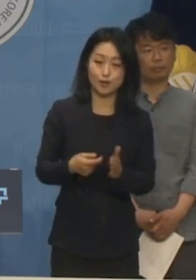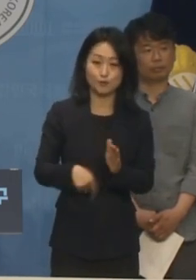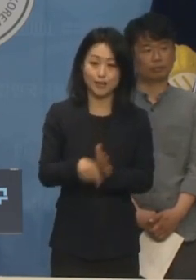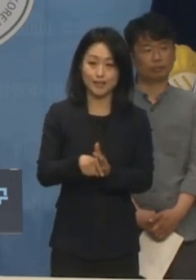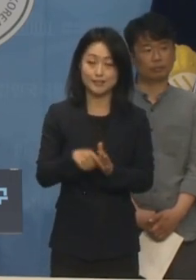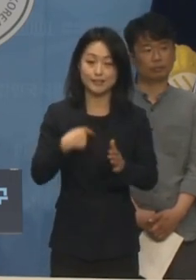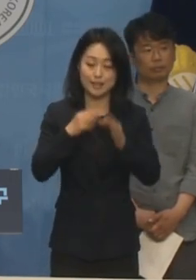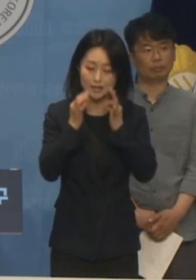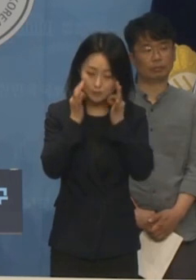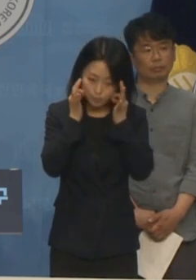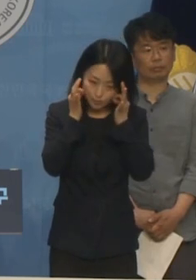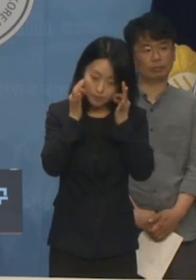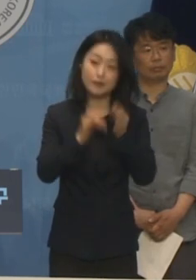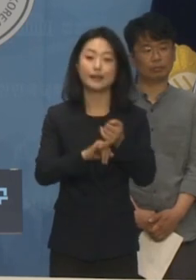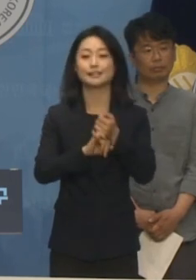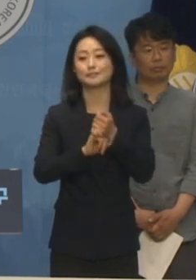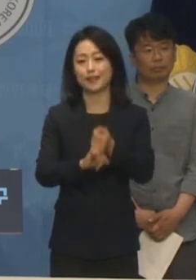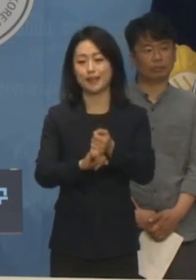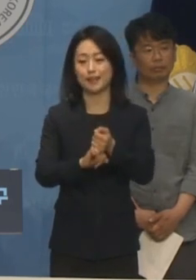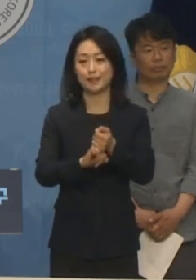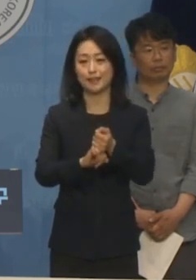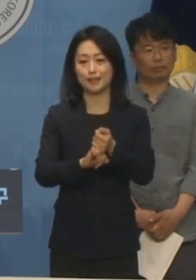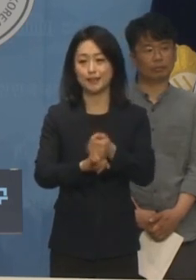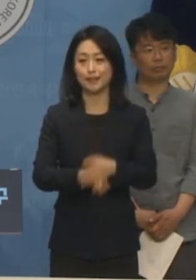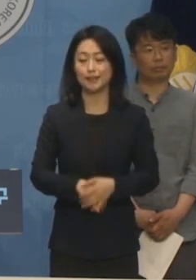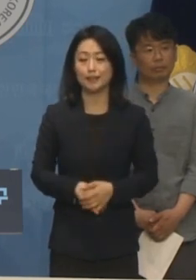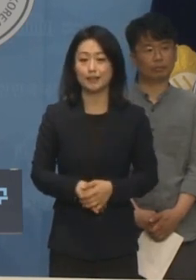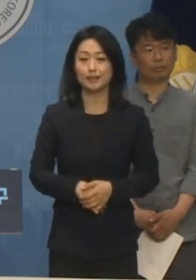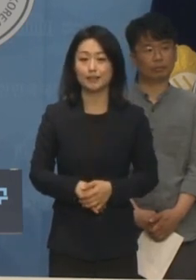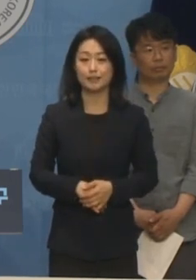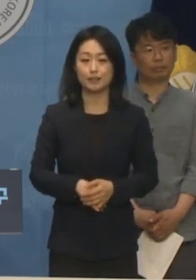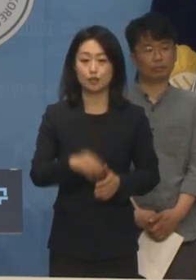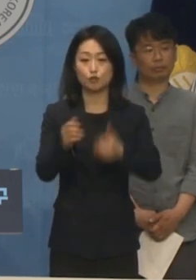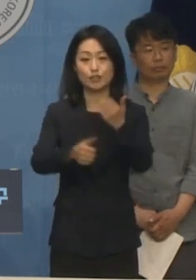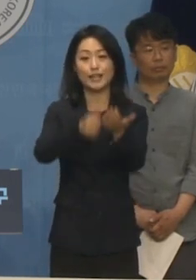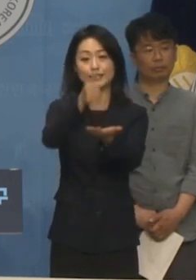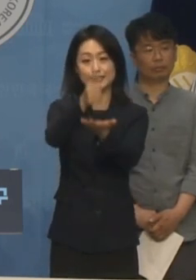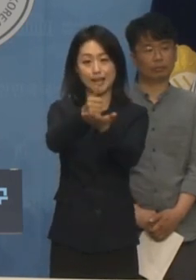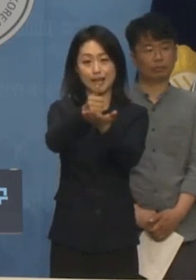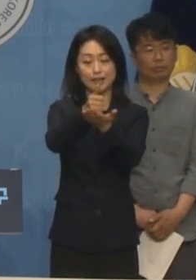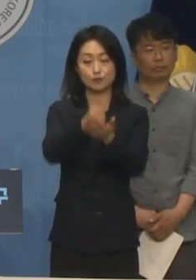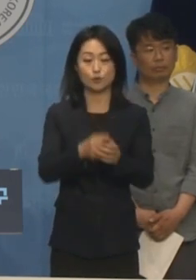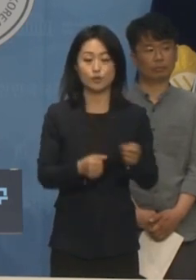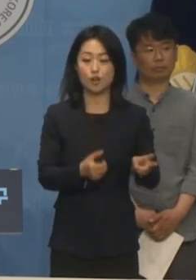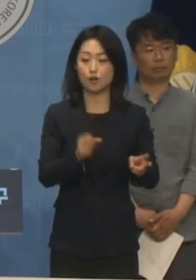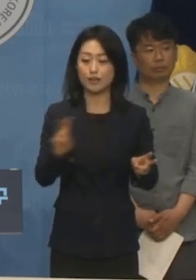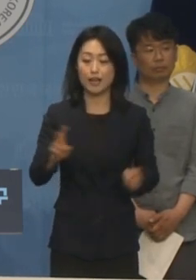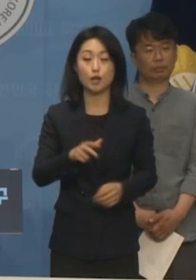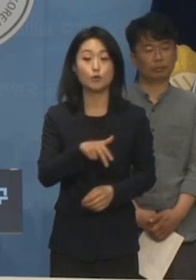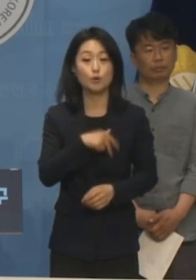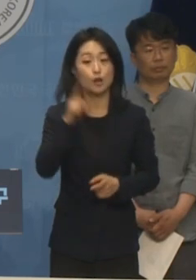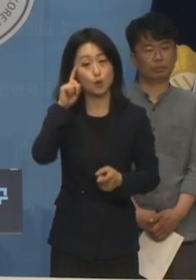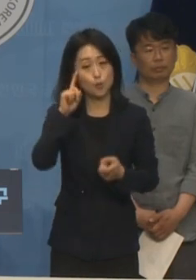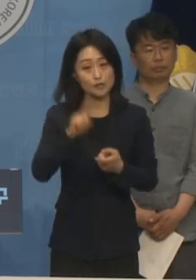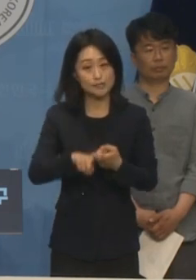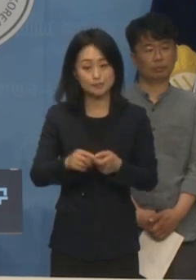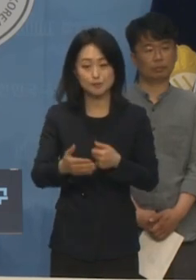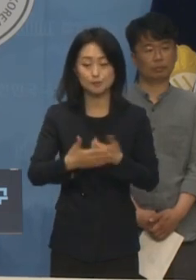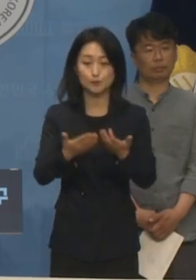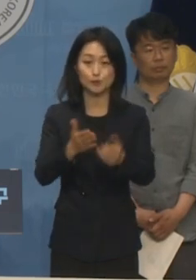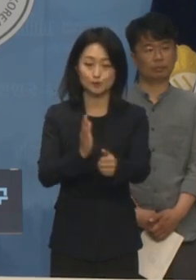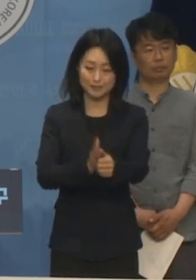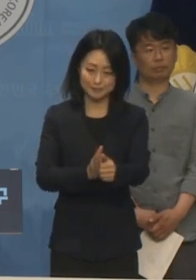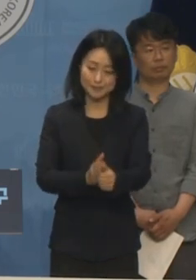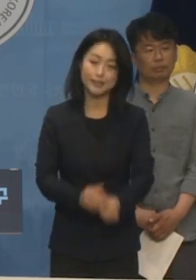저부터 최선을 다하겠다는 말씀을 드립니다. 우원식 국회의장님과 여야 의원님의 관심과 협조